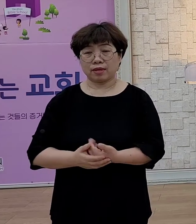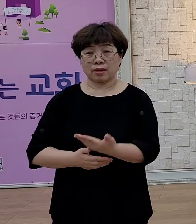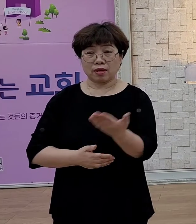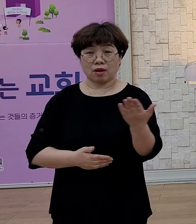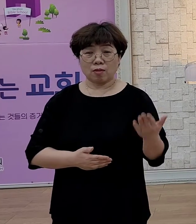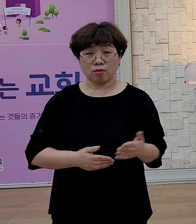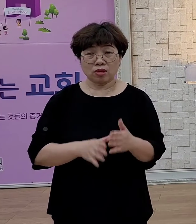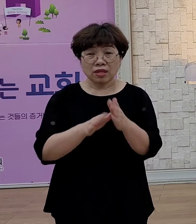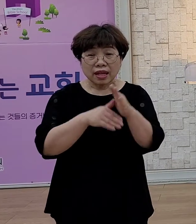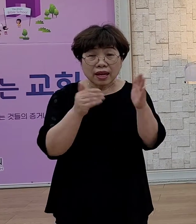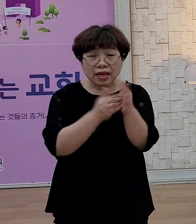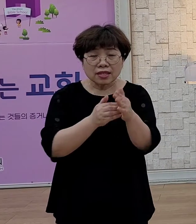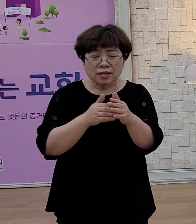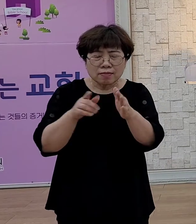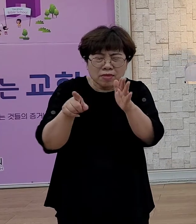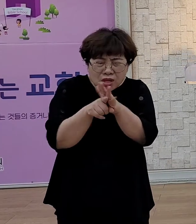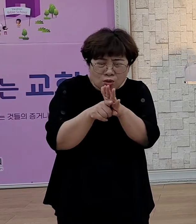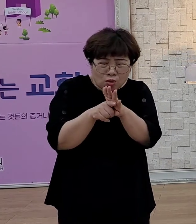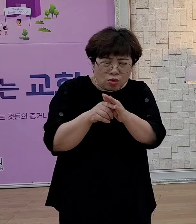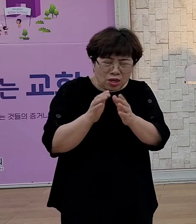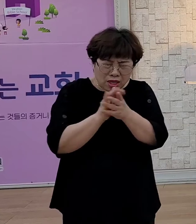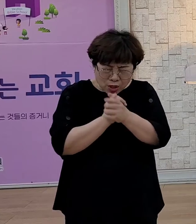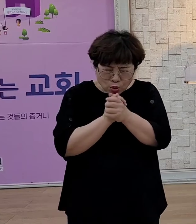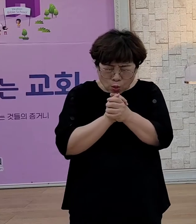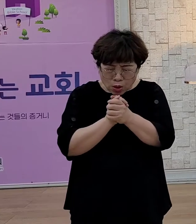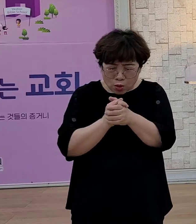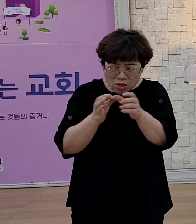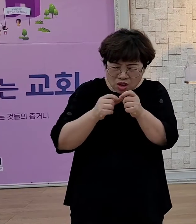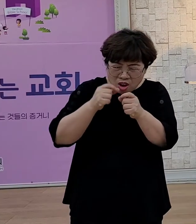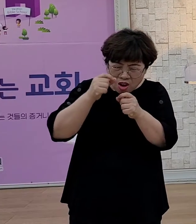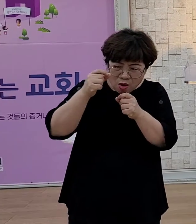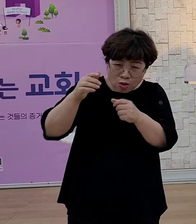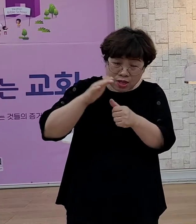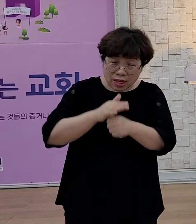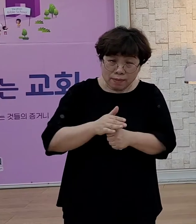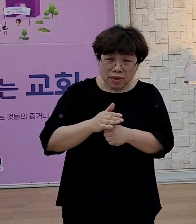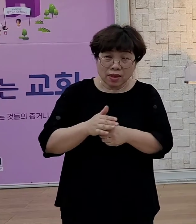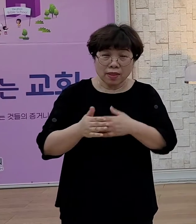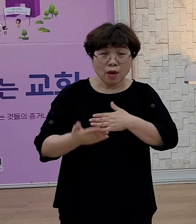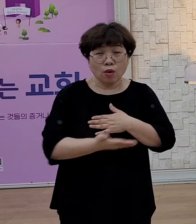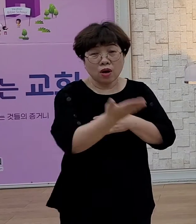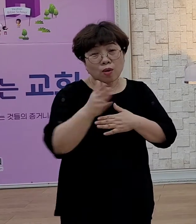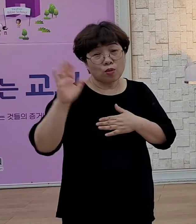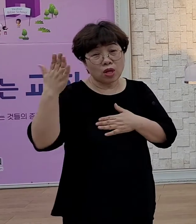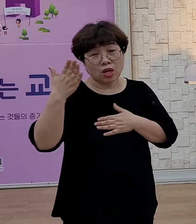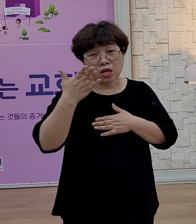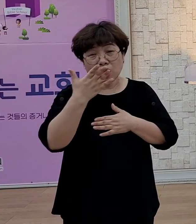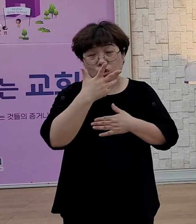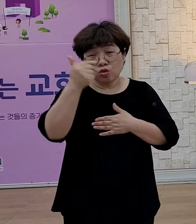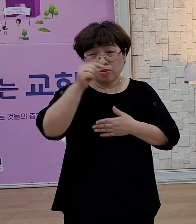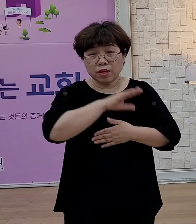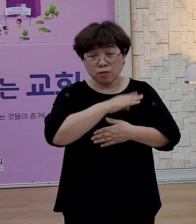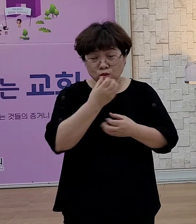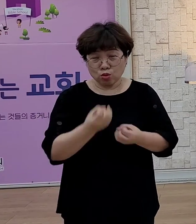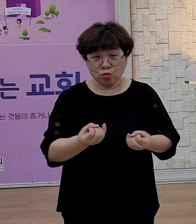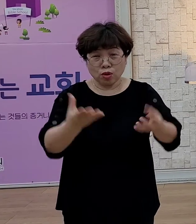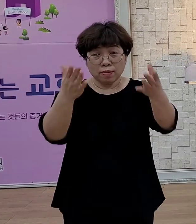여러분 그때까지 믿고 기도하고 길이 참을 수 있는 저와 여러분 다 되시기를 주님의 이름으로